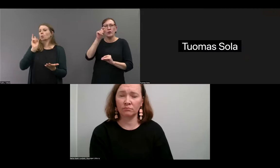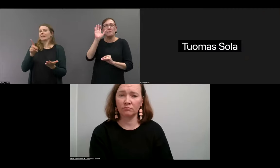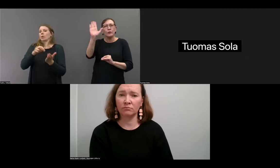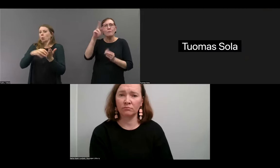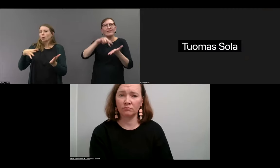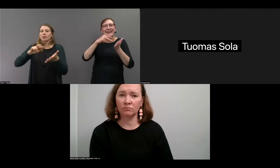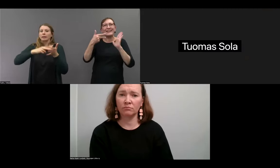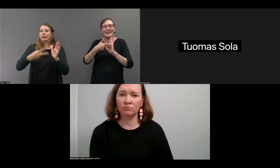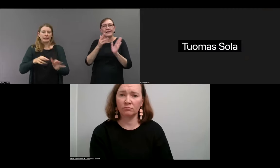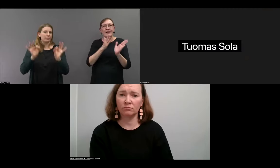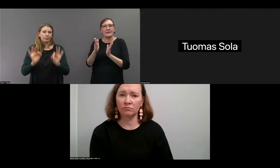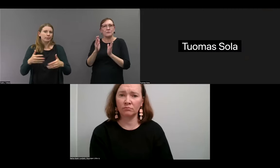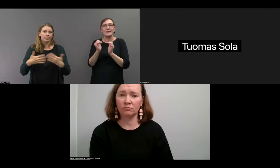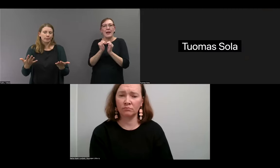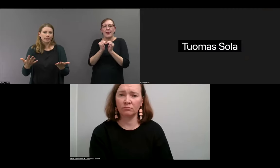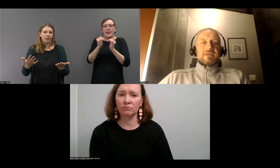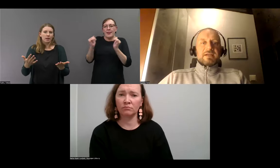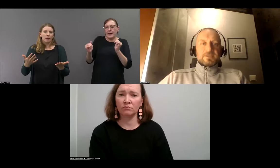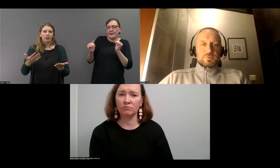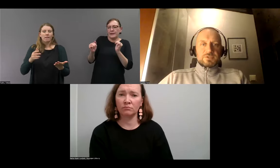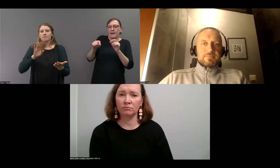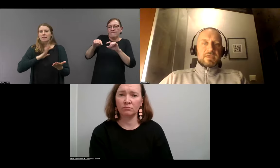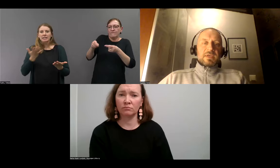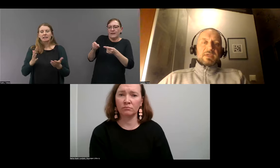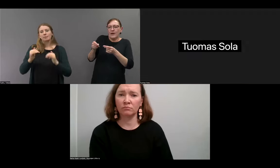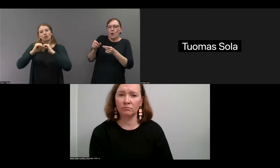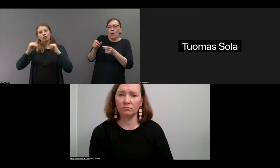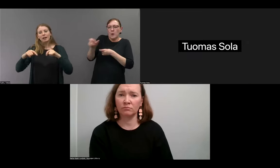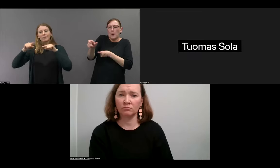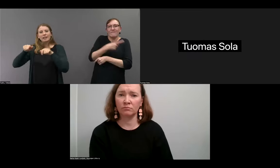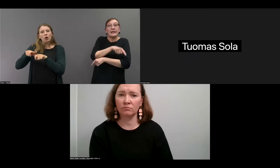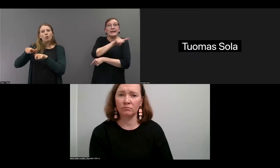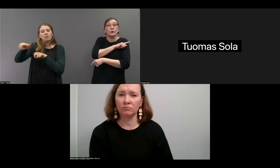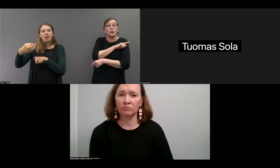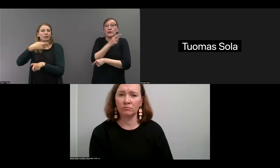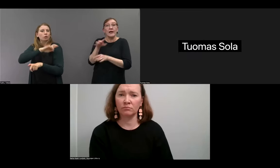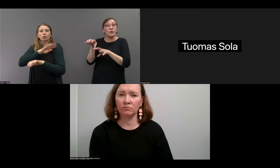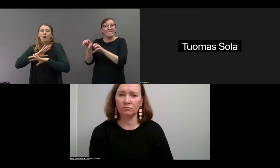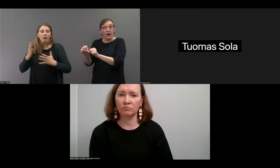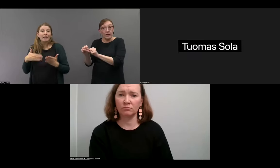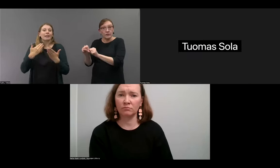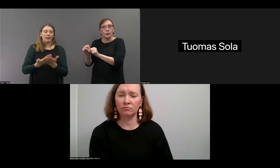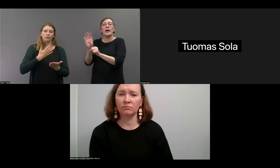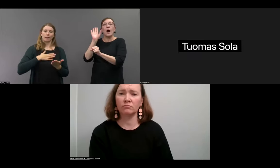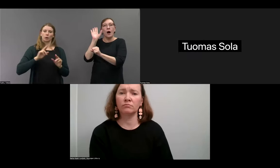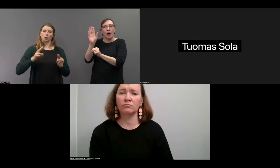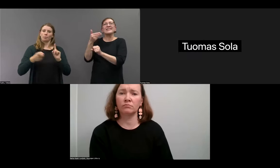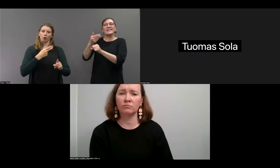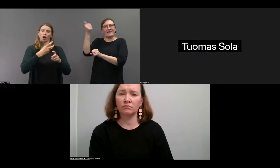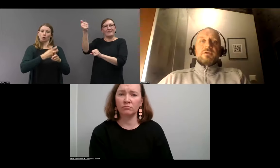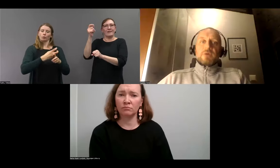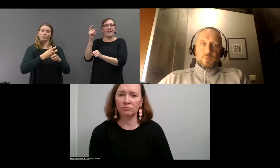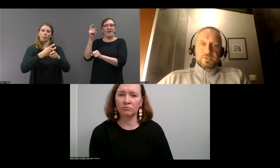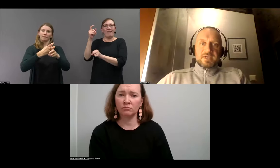eli siellä ei ole erikseen varattu tämmöisen videokanavalle resurssia. Ja sen takia tätä haluttiinkin lähteä tämmöisenä kokeiluna toteuttamaan. Eli